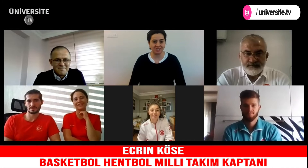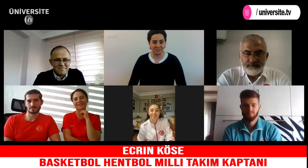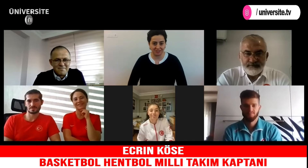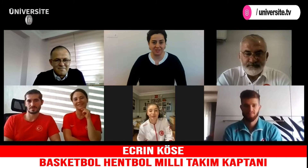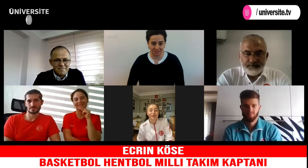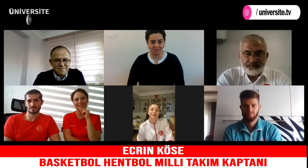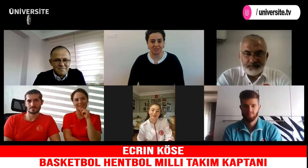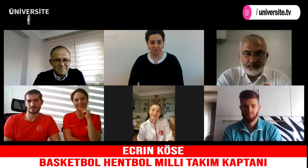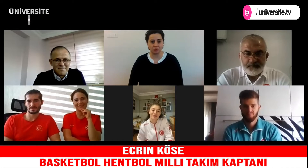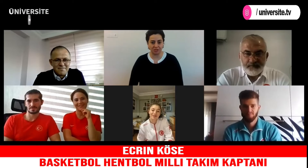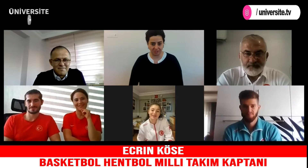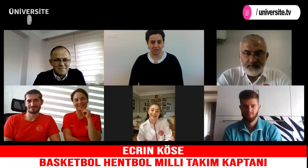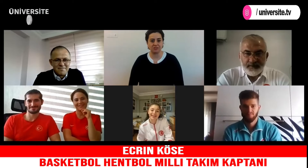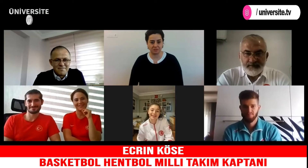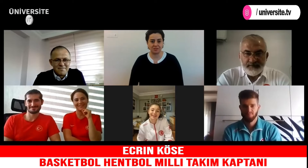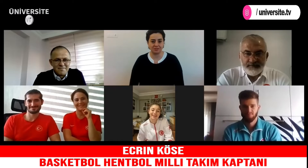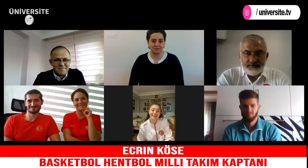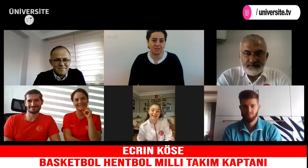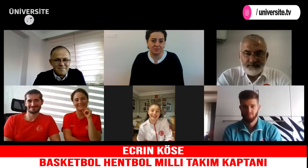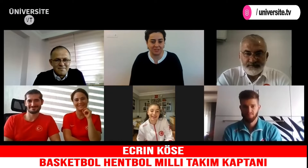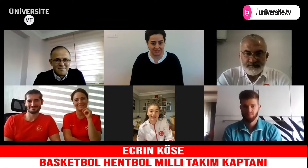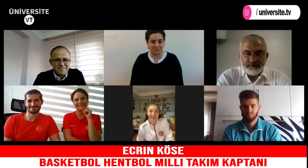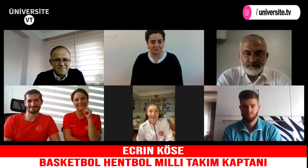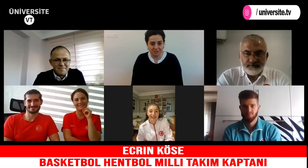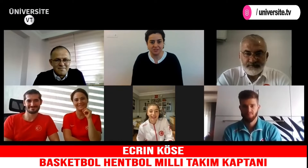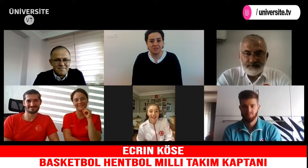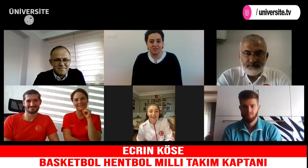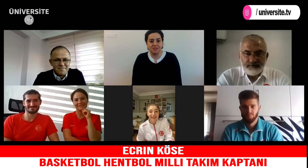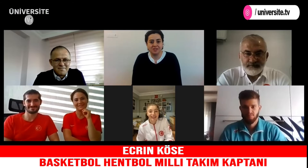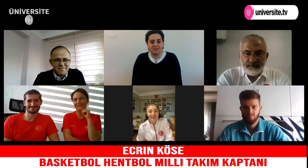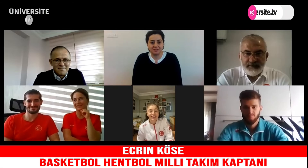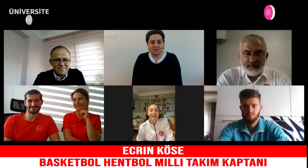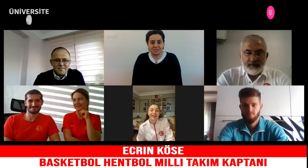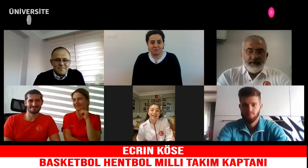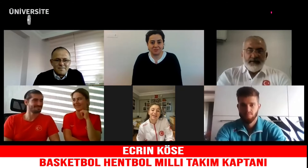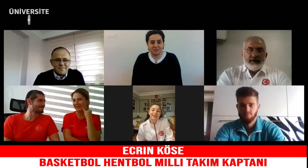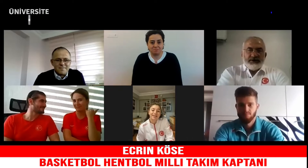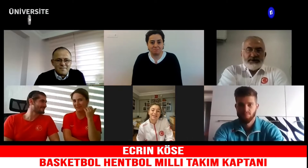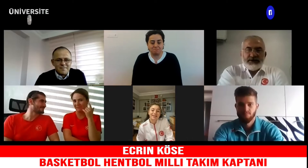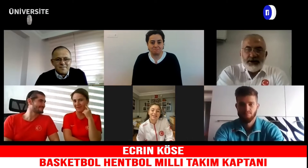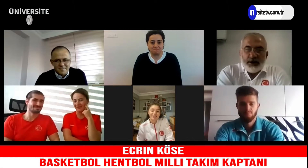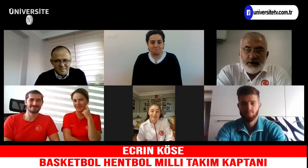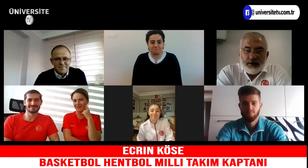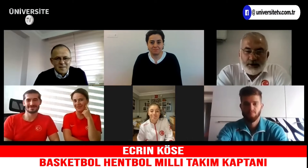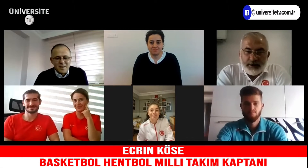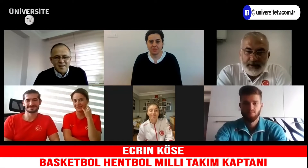çok genç oyunlarında milliliğimiz var. Derecelerimiz var. Orada ben